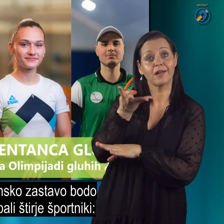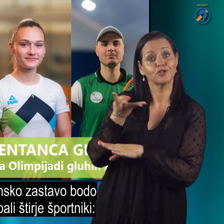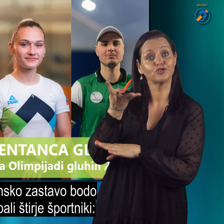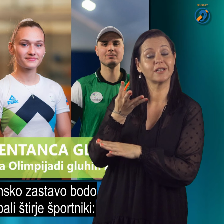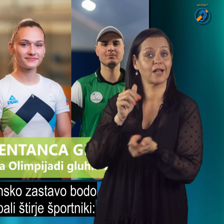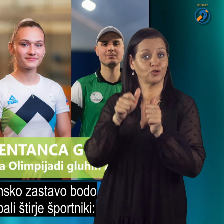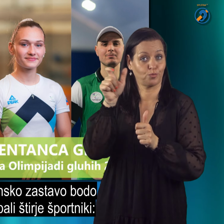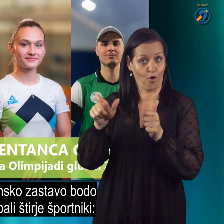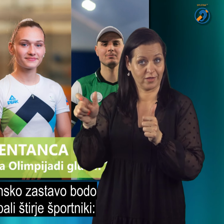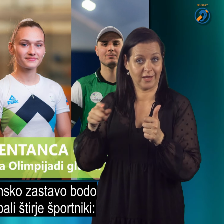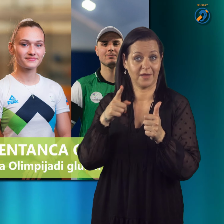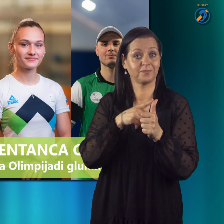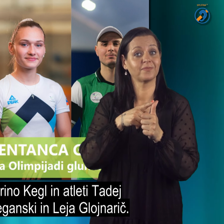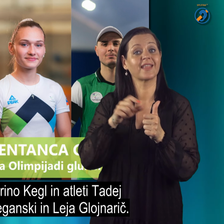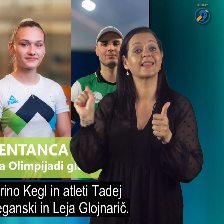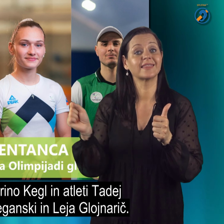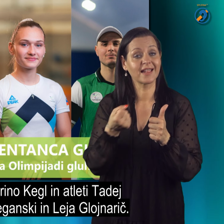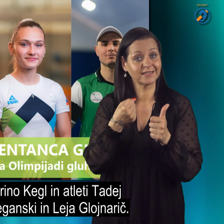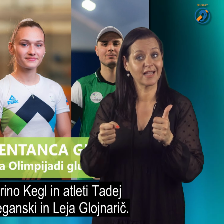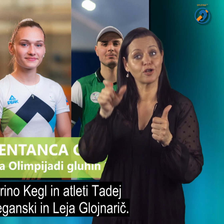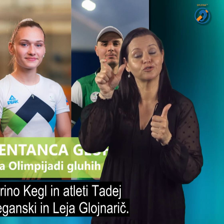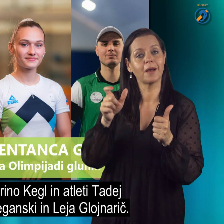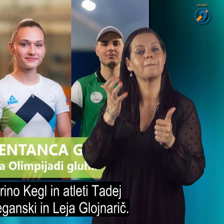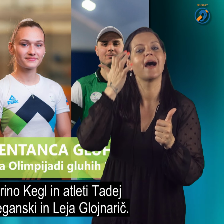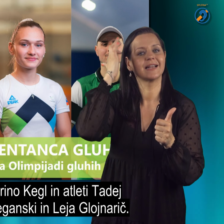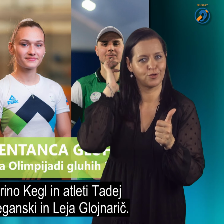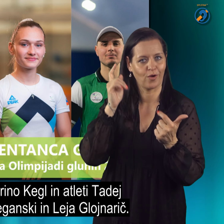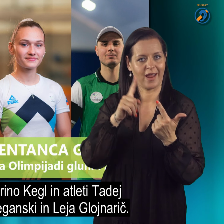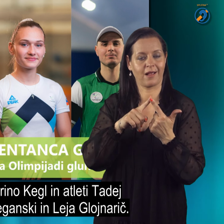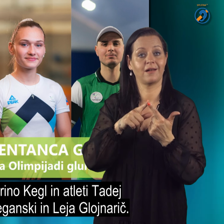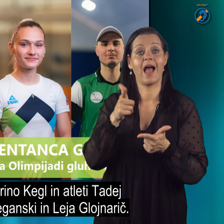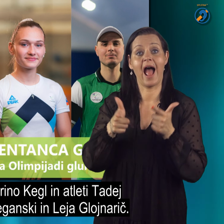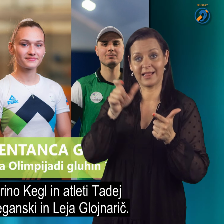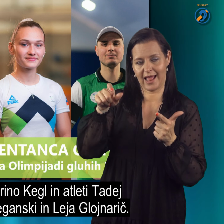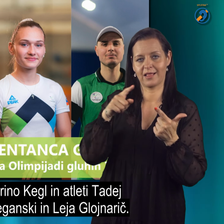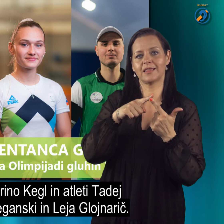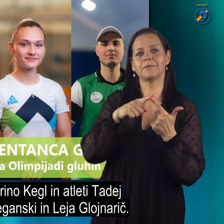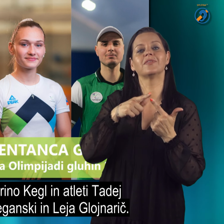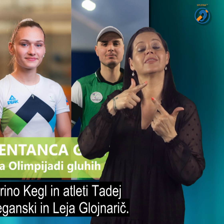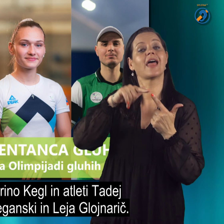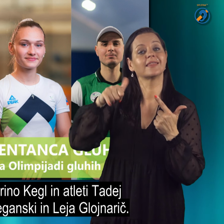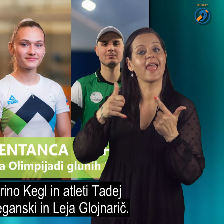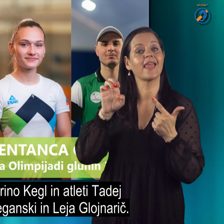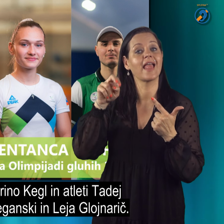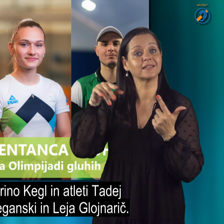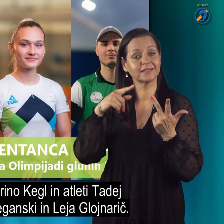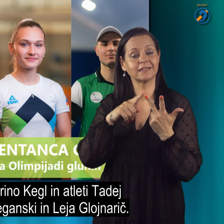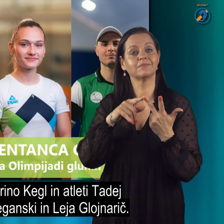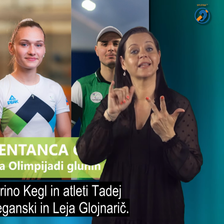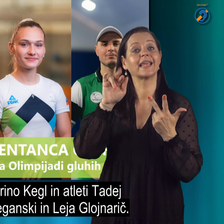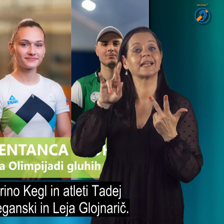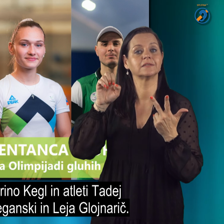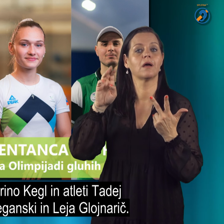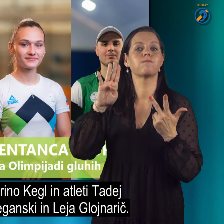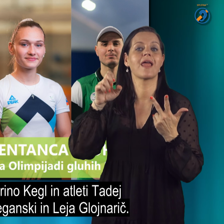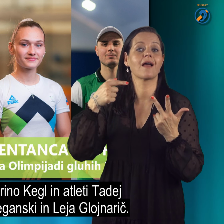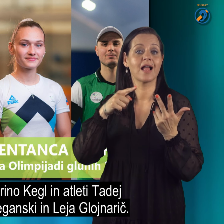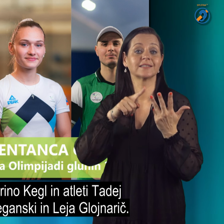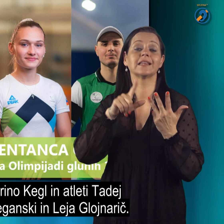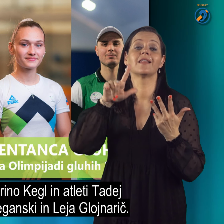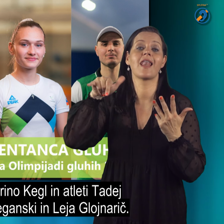zastopali 4 športniki: tenisač Marino Kegel in atleti Tadej Enci, Iris